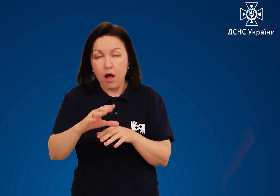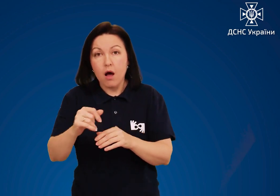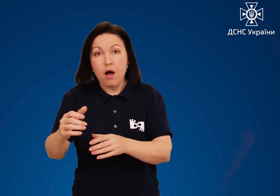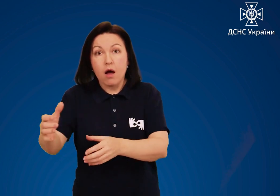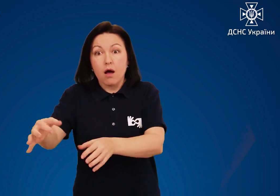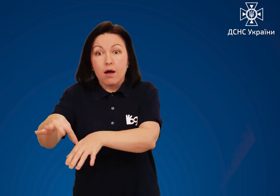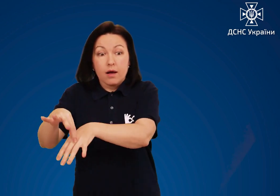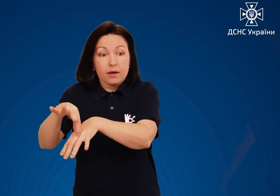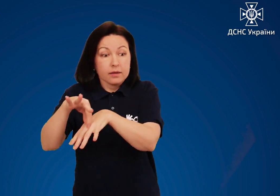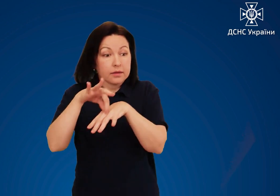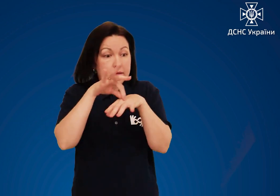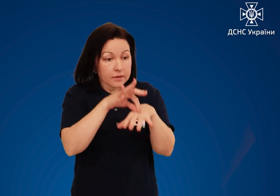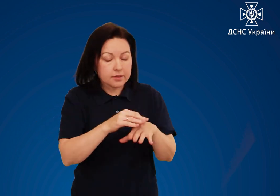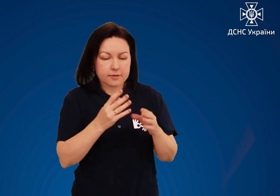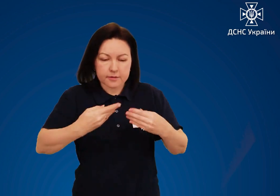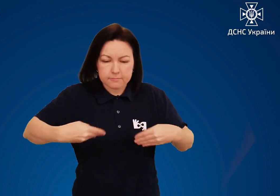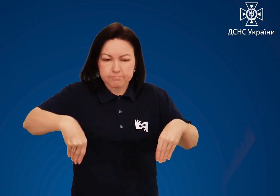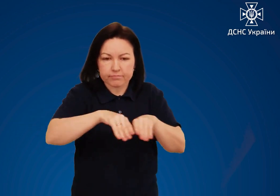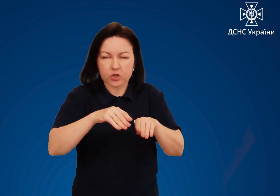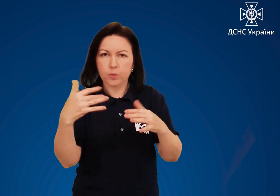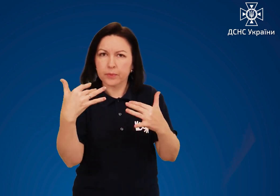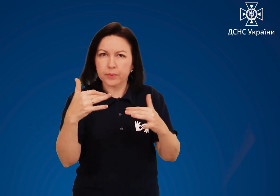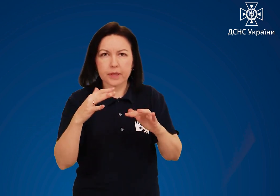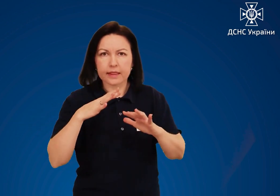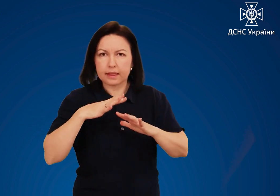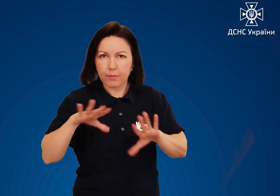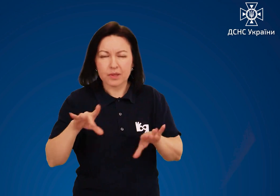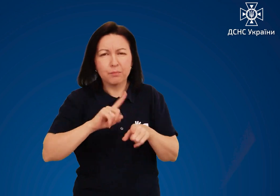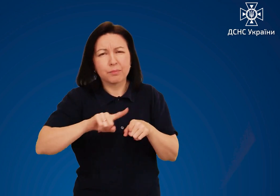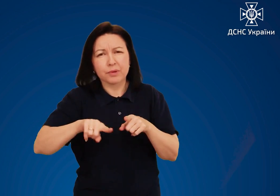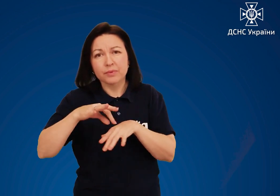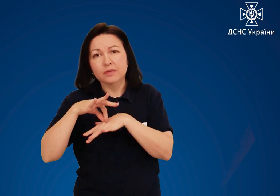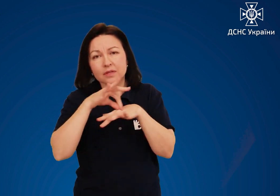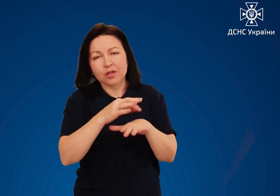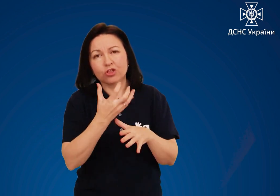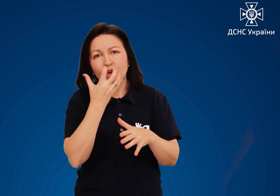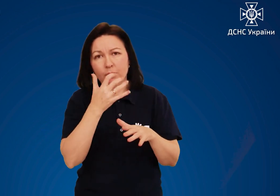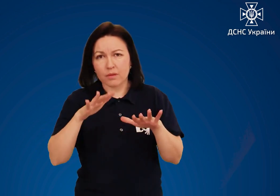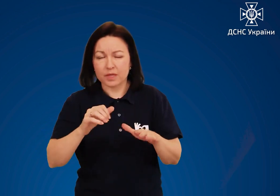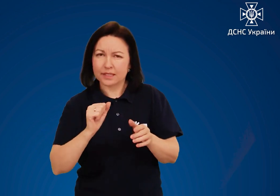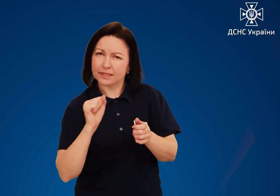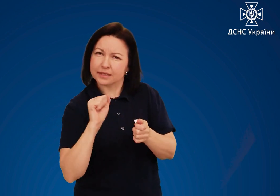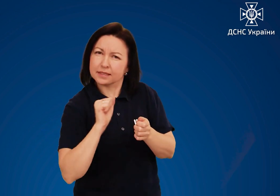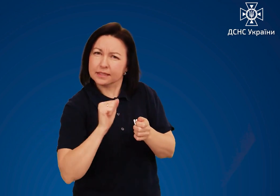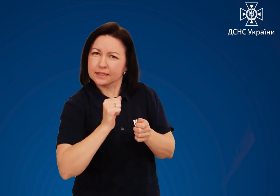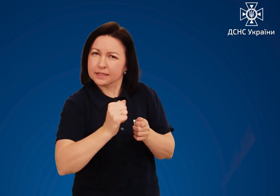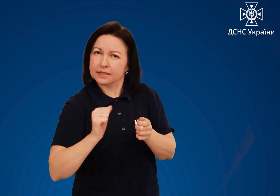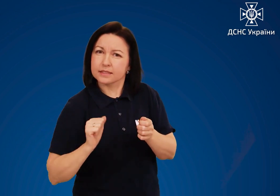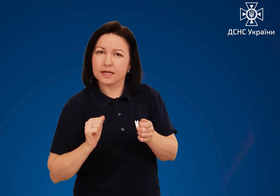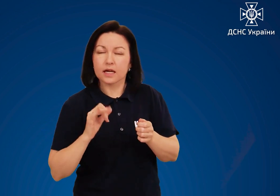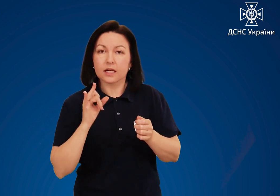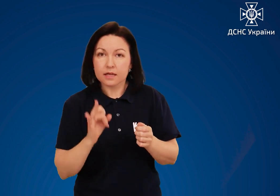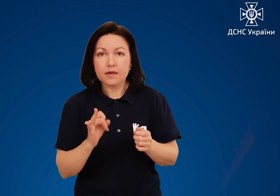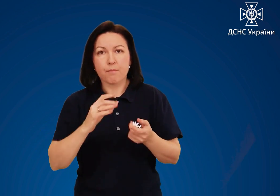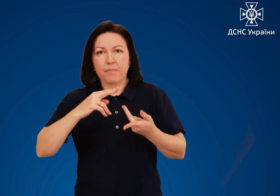Потім укрите його від вітру і якнайшвидше доставте в тепле місце. Розітріть,